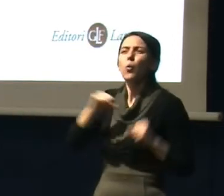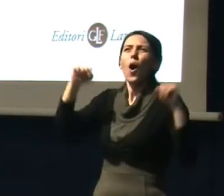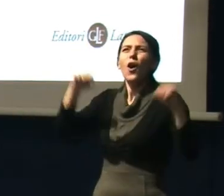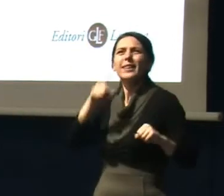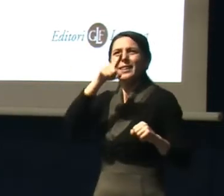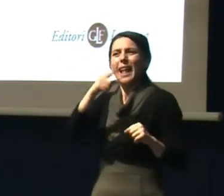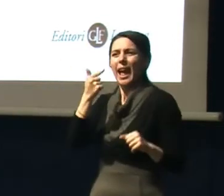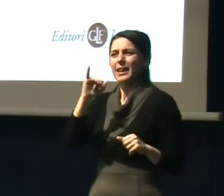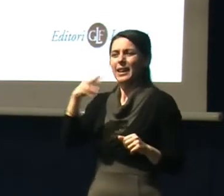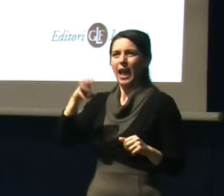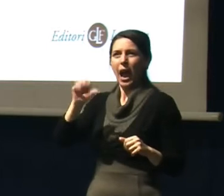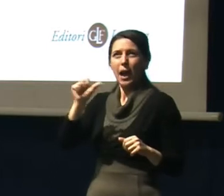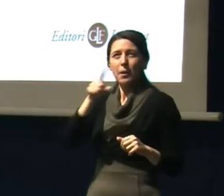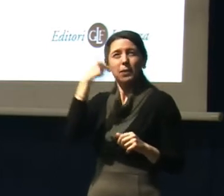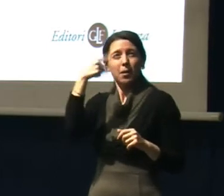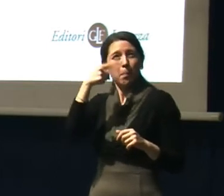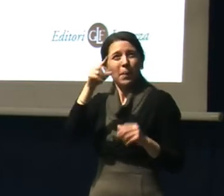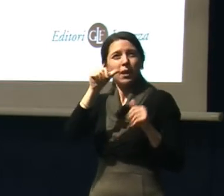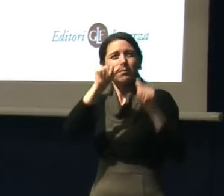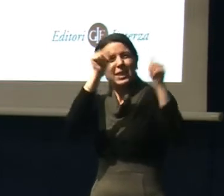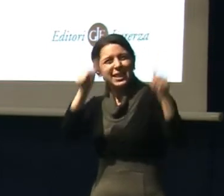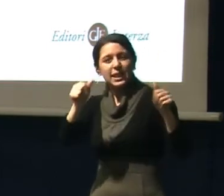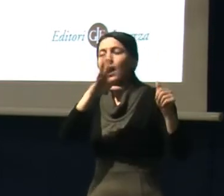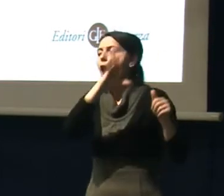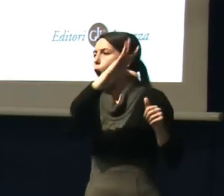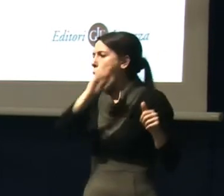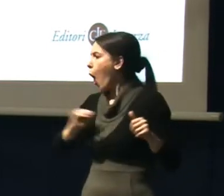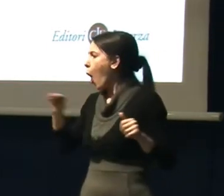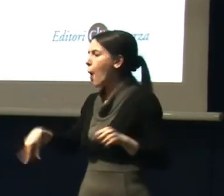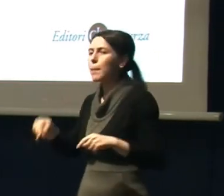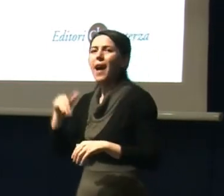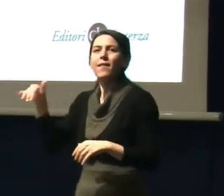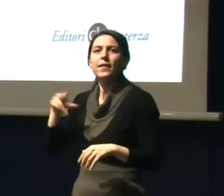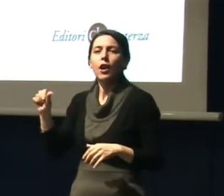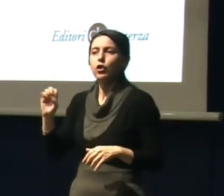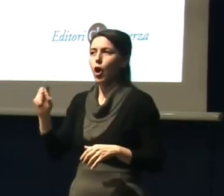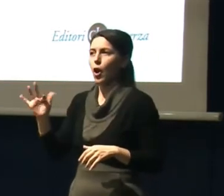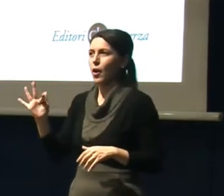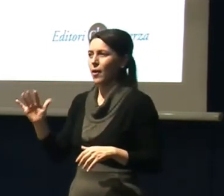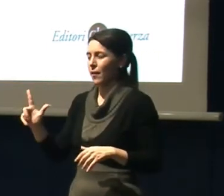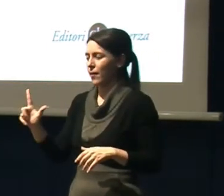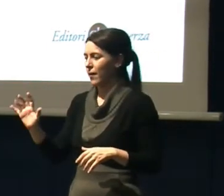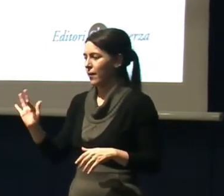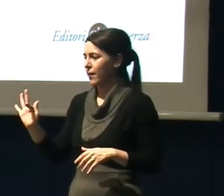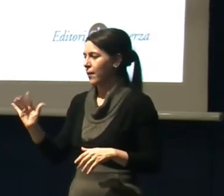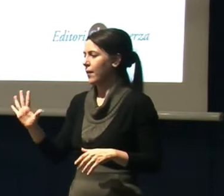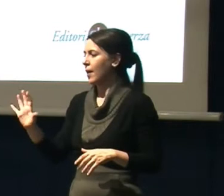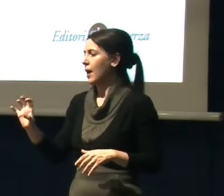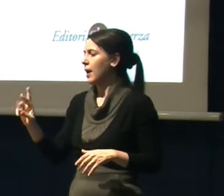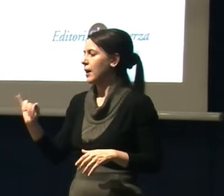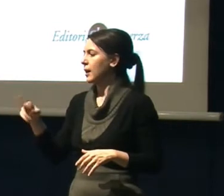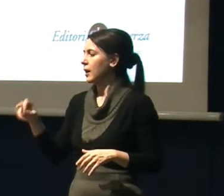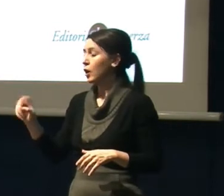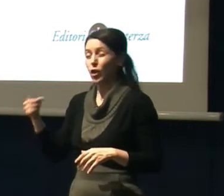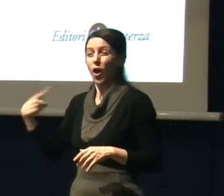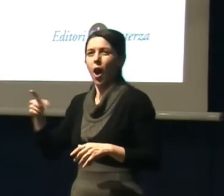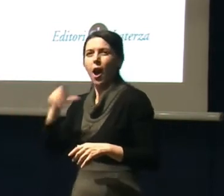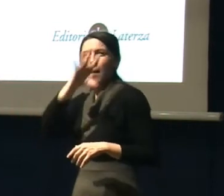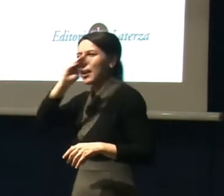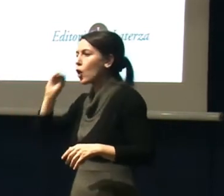uguale in via solferino stesso mobile stesso numero di posti chi vuole può andare a vedere il monumento alla storia del giornalismo